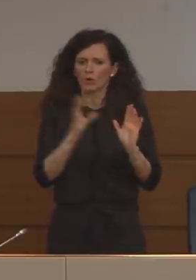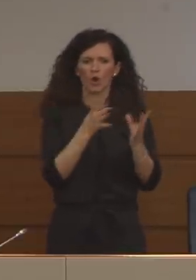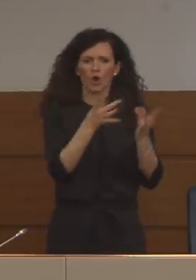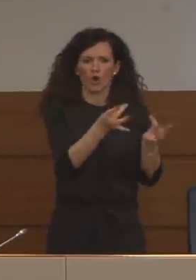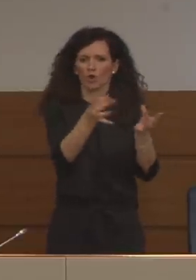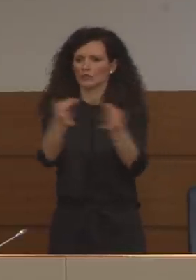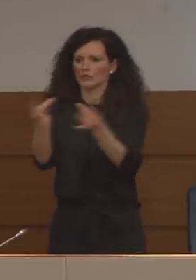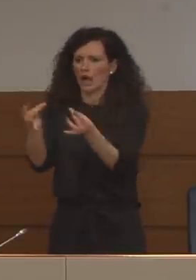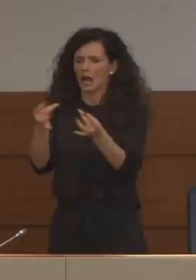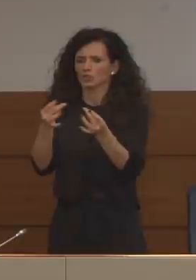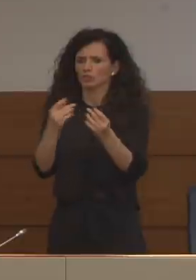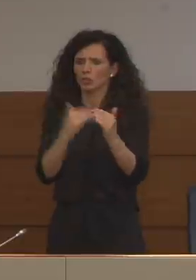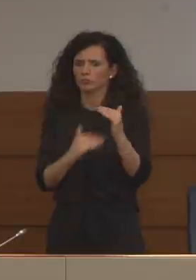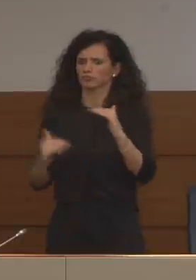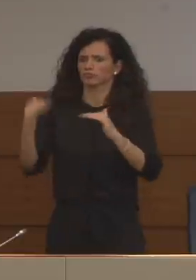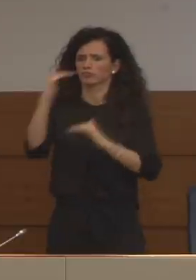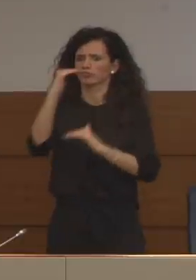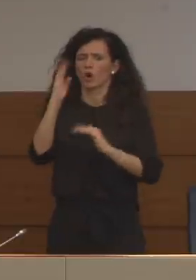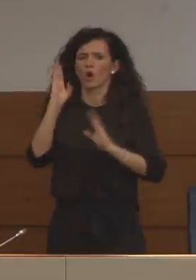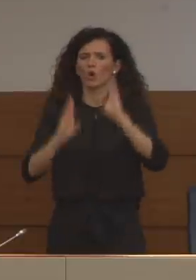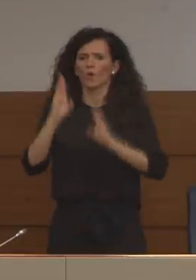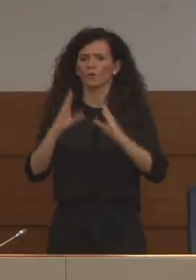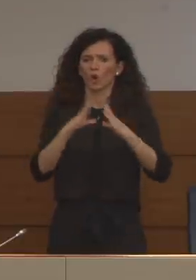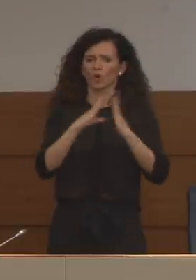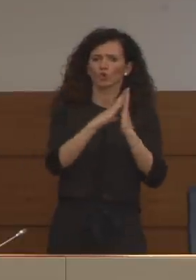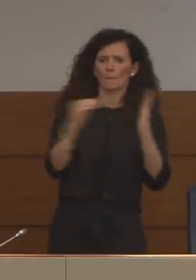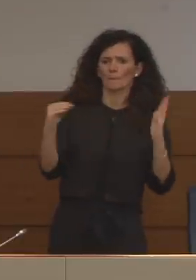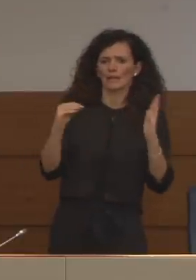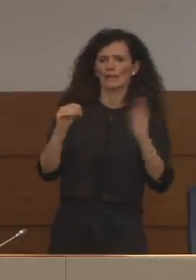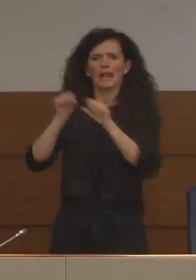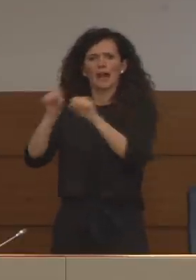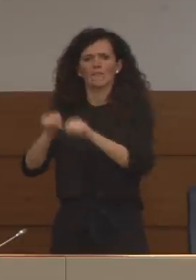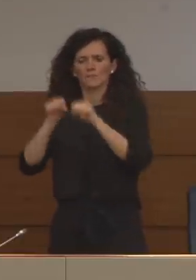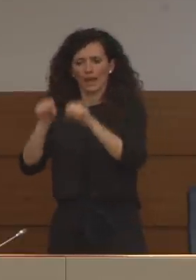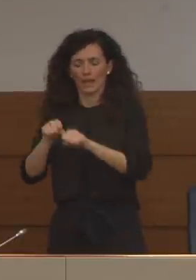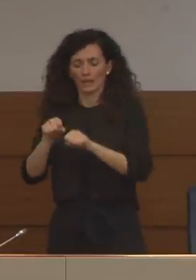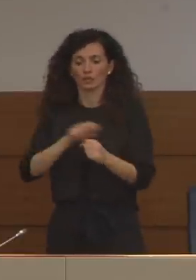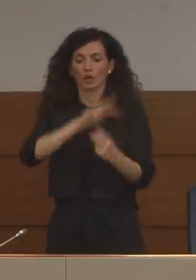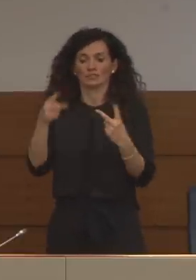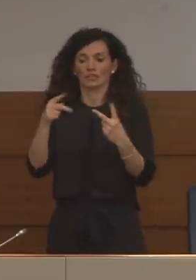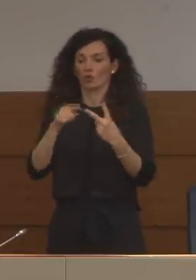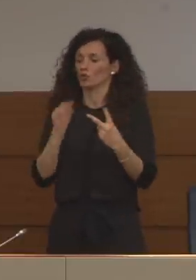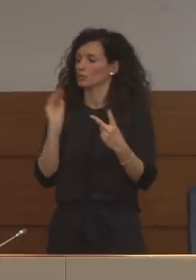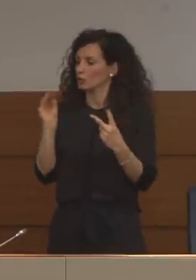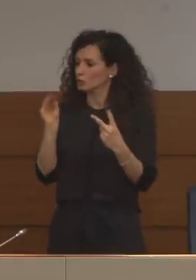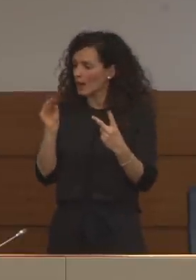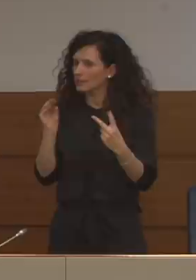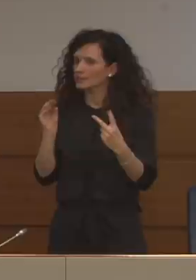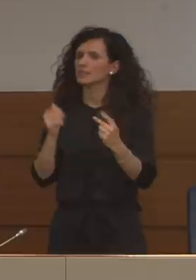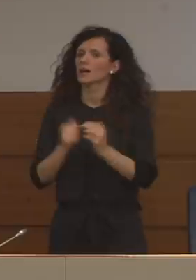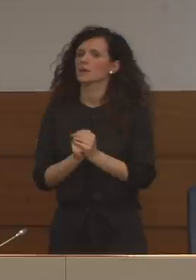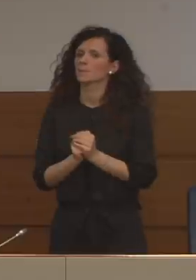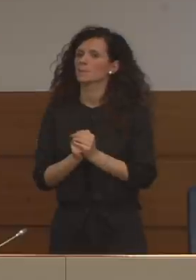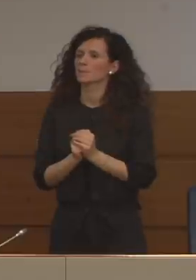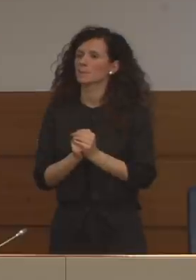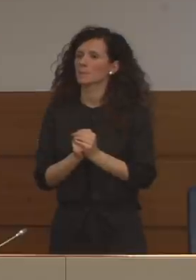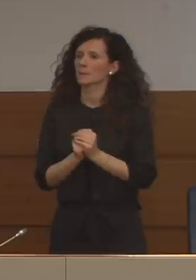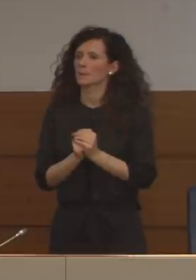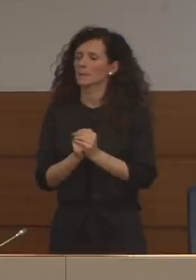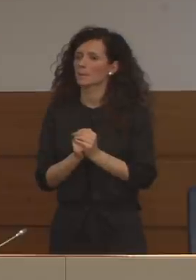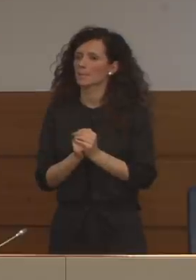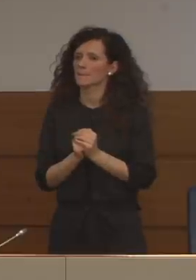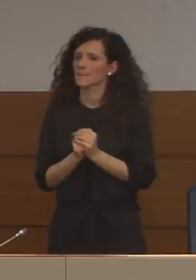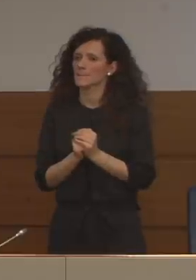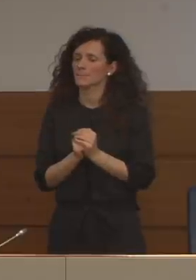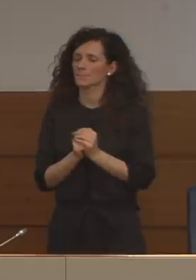dell'emilia romagna ed anche del veneto e l'altra domanda che volevo fare era volevo capire se le risorse delle prime